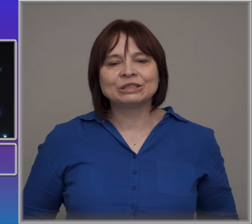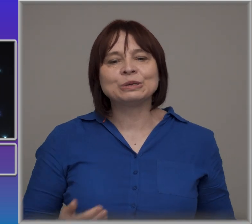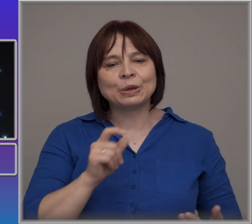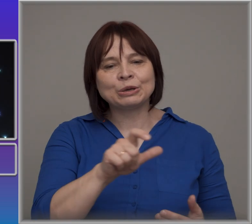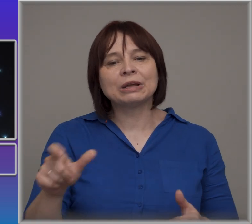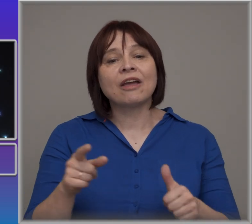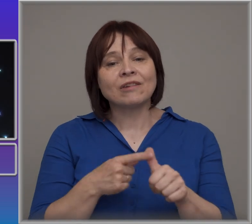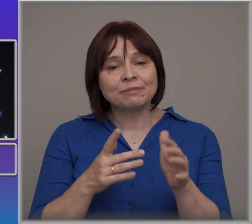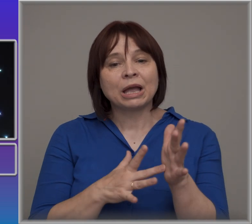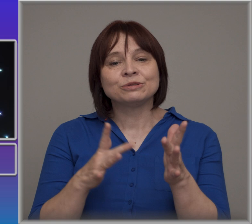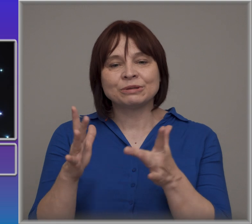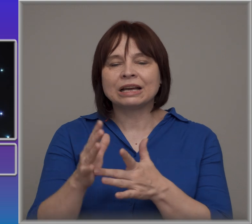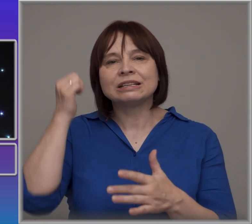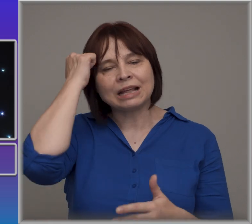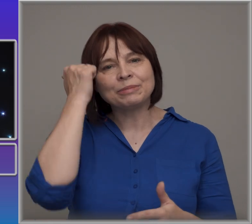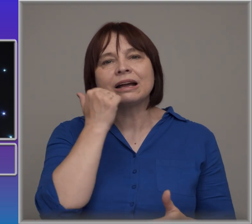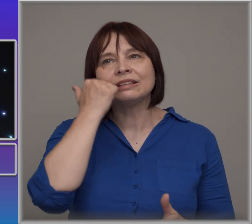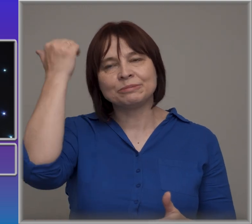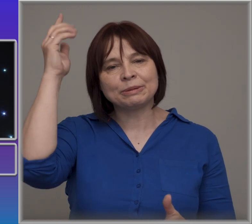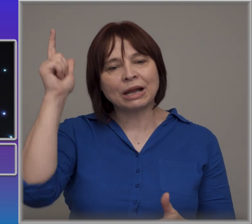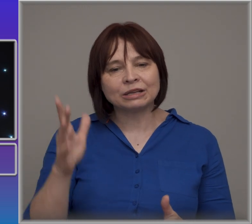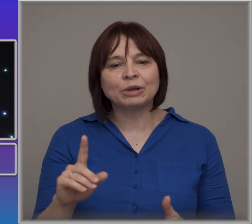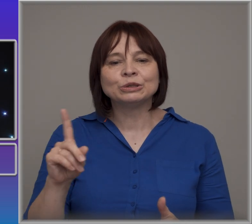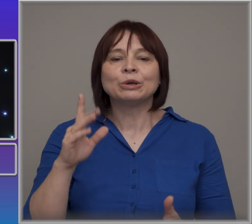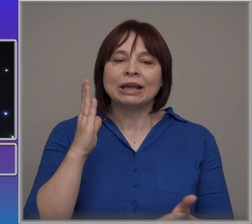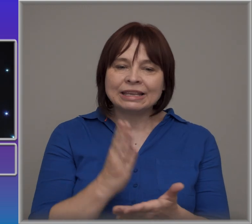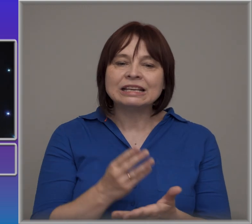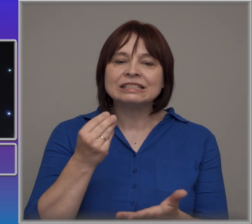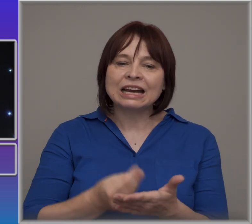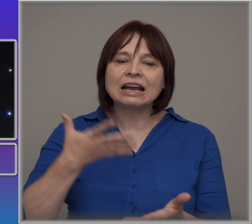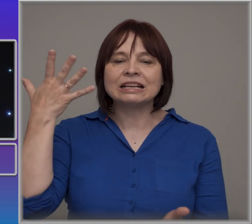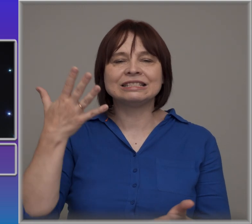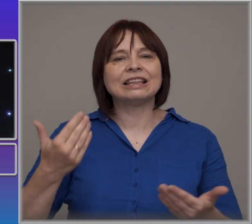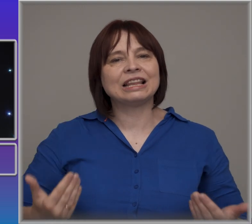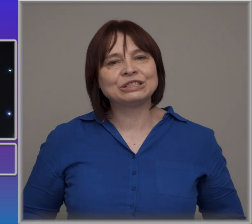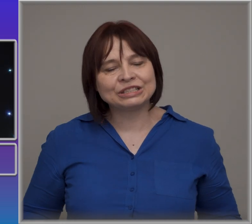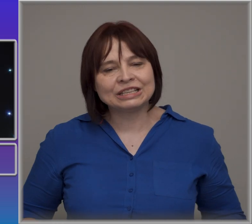Евой, сегодня актуально для вас и для всех нас тоже. Давайте мы